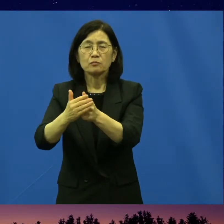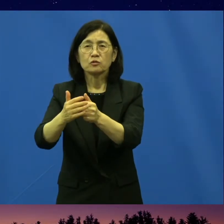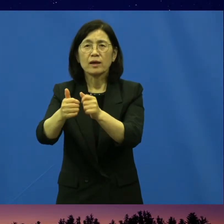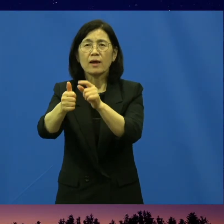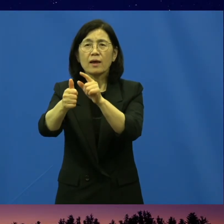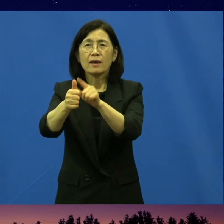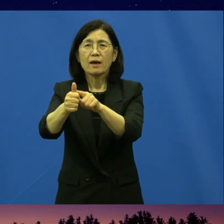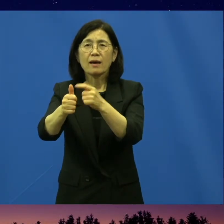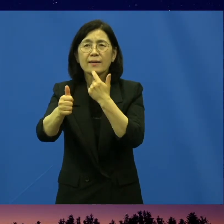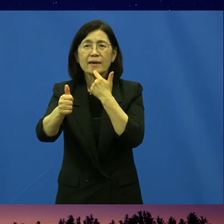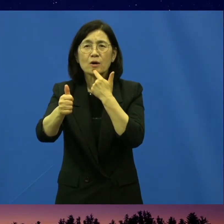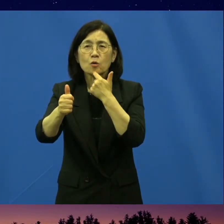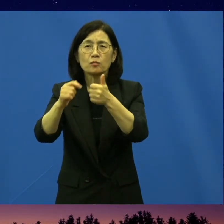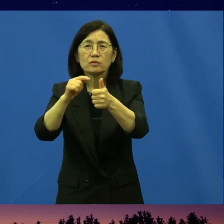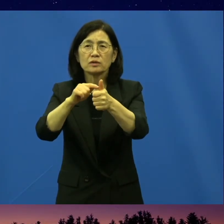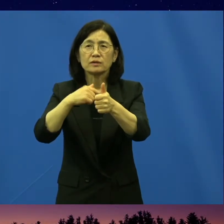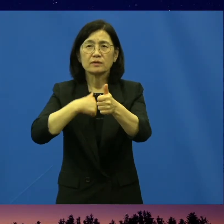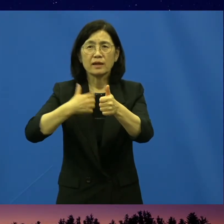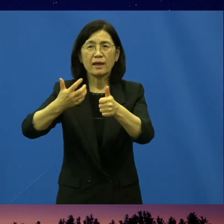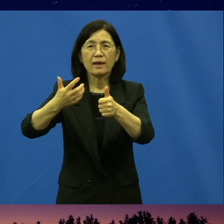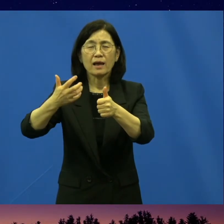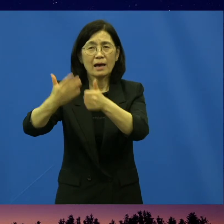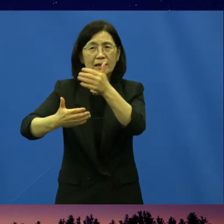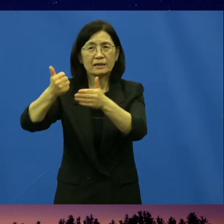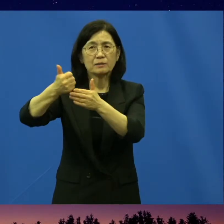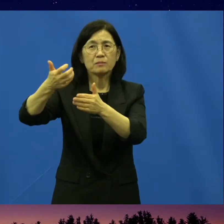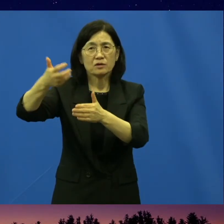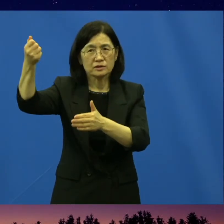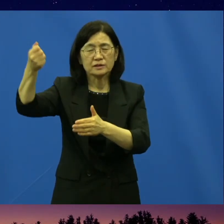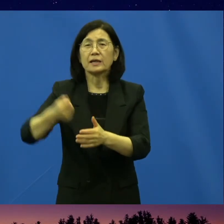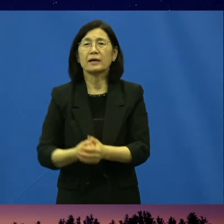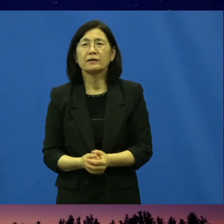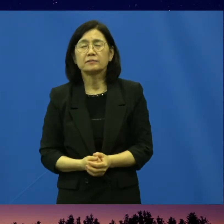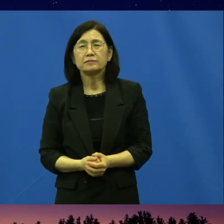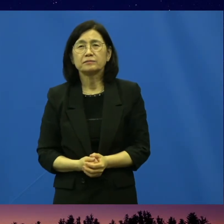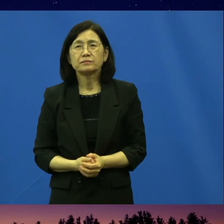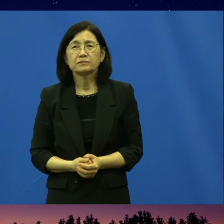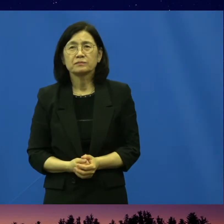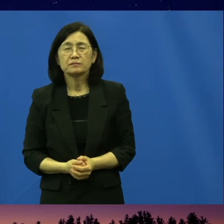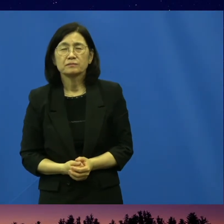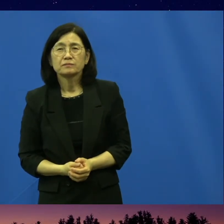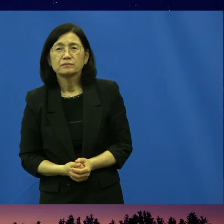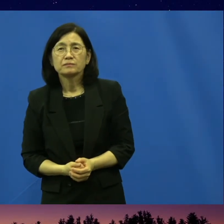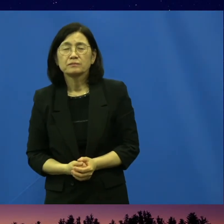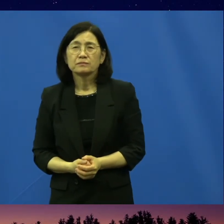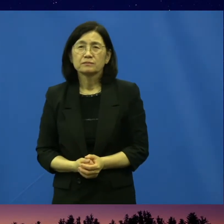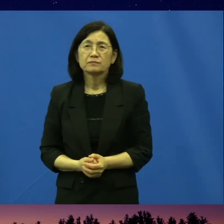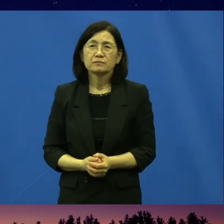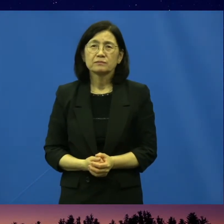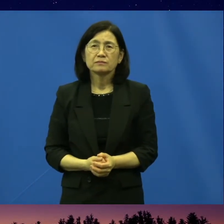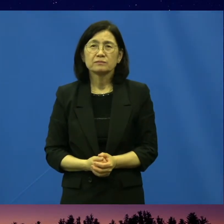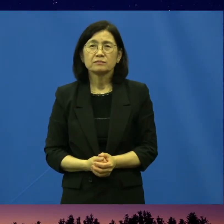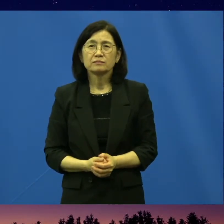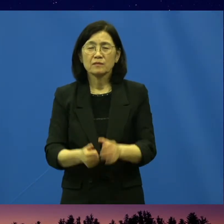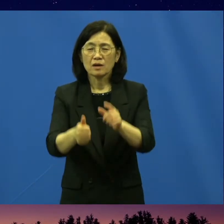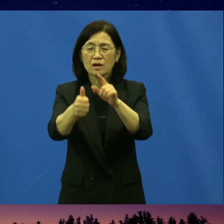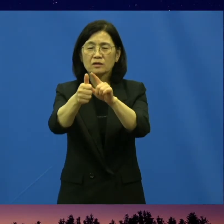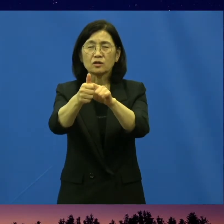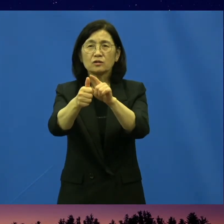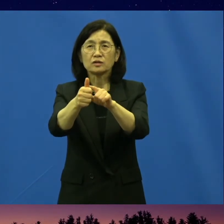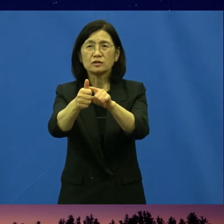했습니다. 자, 이게 오늘 본문에 이렇게 읽었던 본문에 자주 나오는 단어가 너는 두려워하지